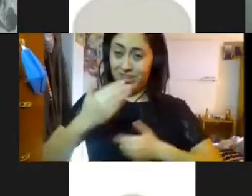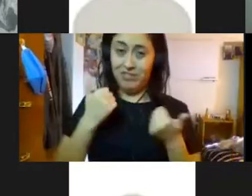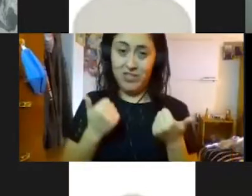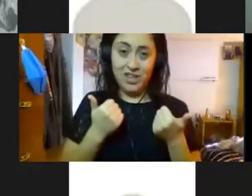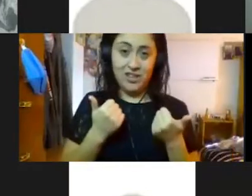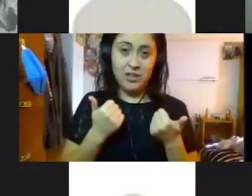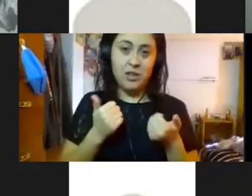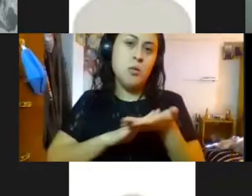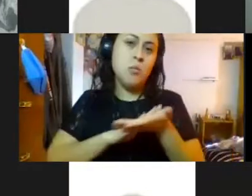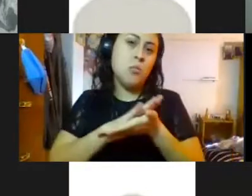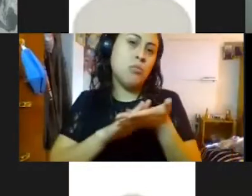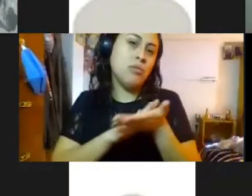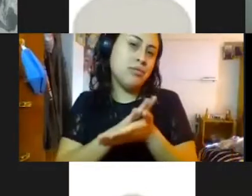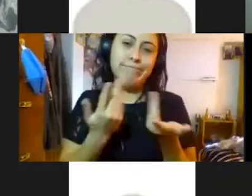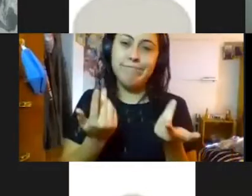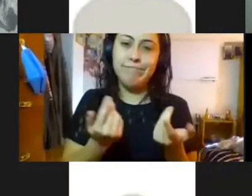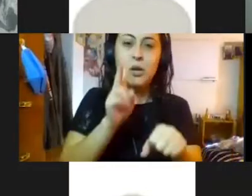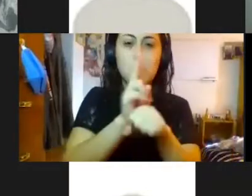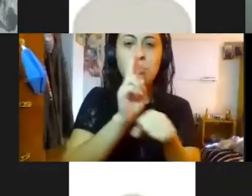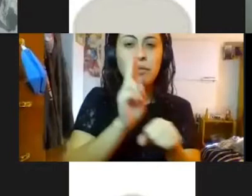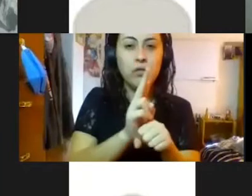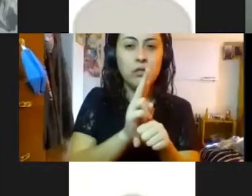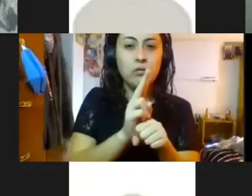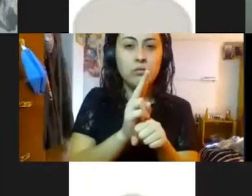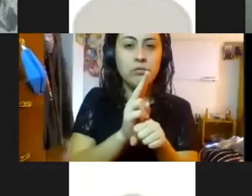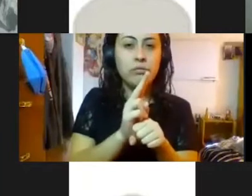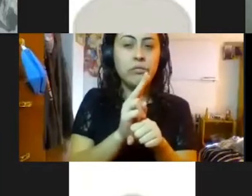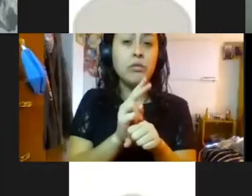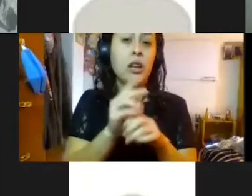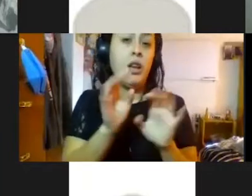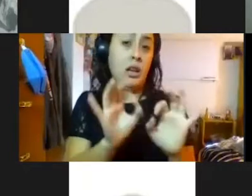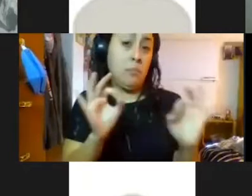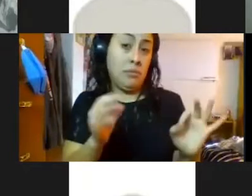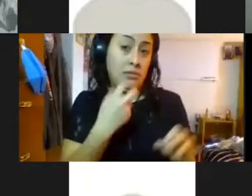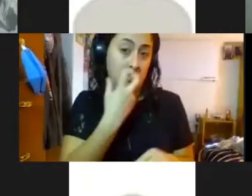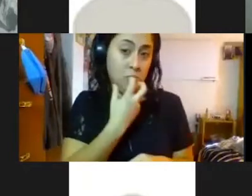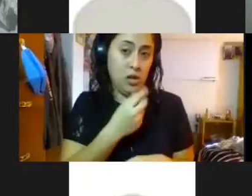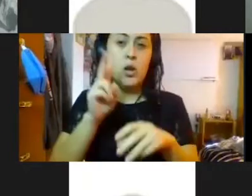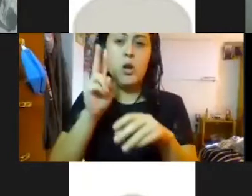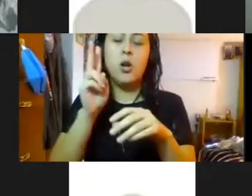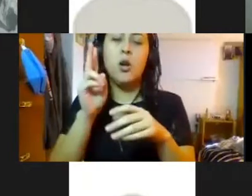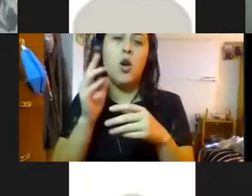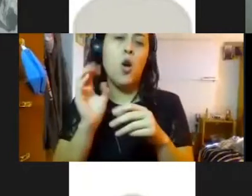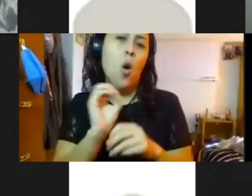caso serían profesoras también de la especialidad o profesores de la especialidad, porque